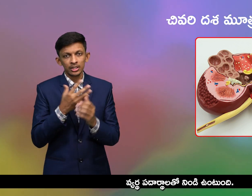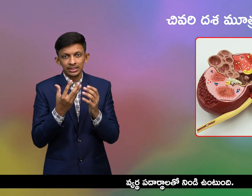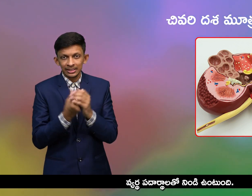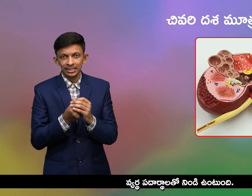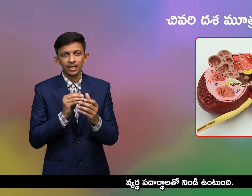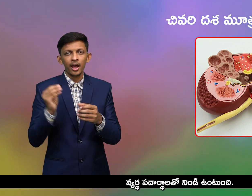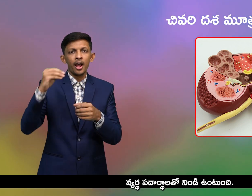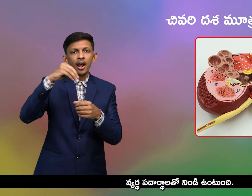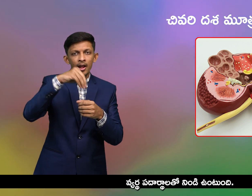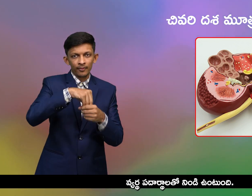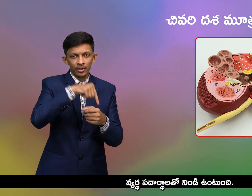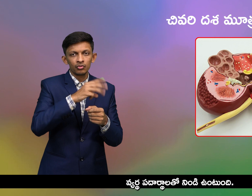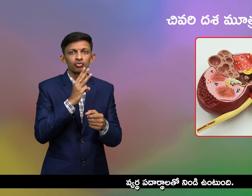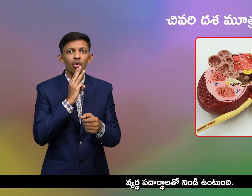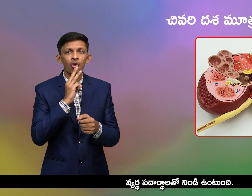వ్యర్థ పదార్థాలతో నిండి ఉంటుంది.